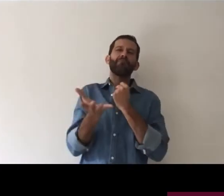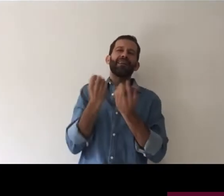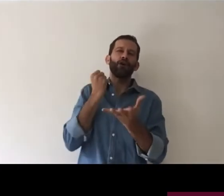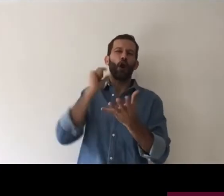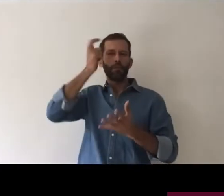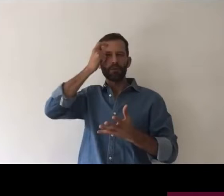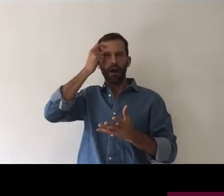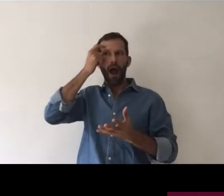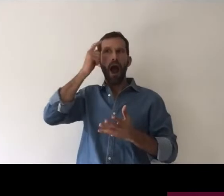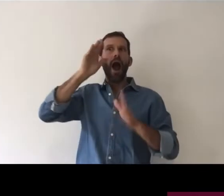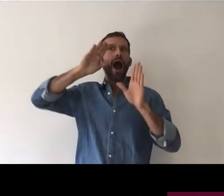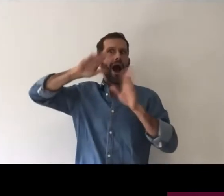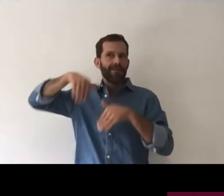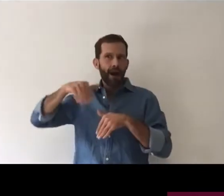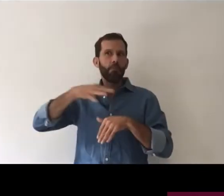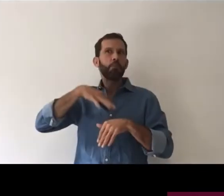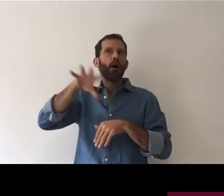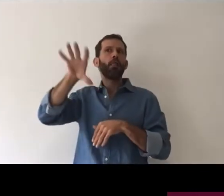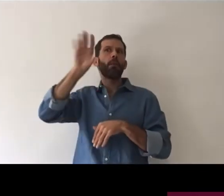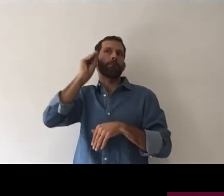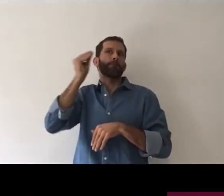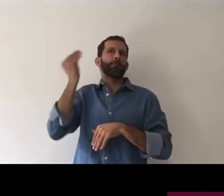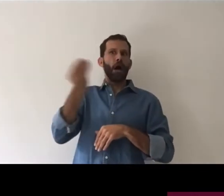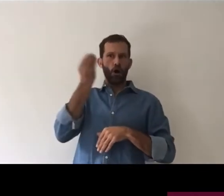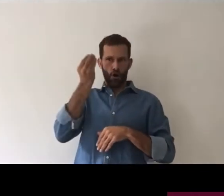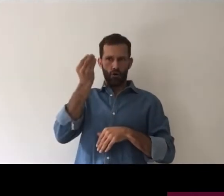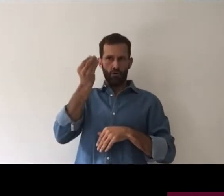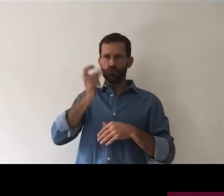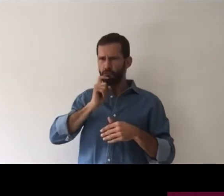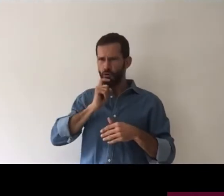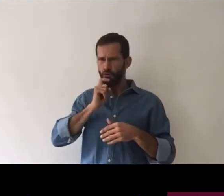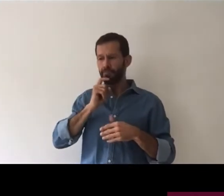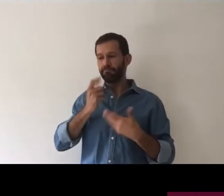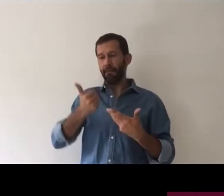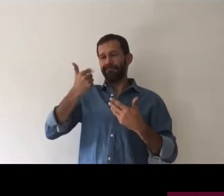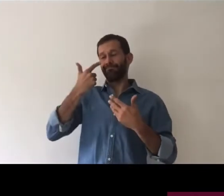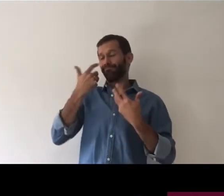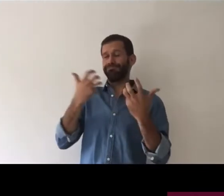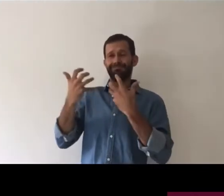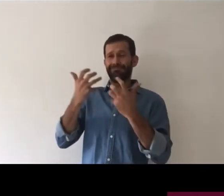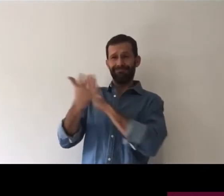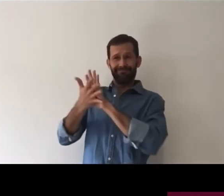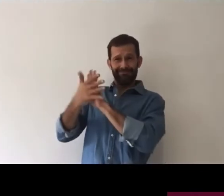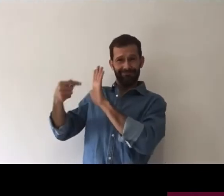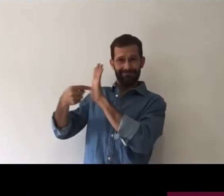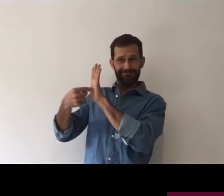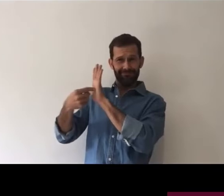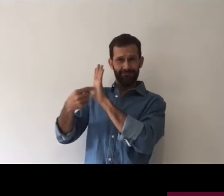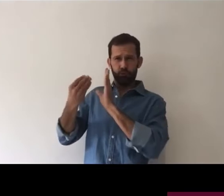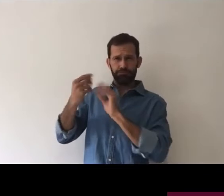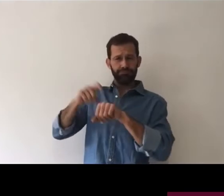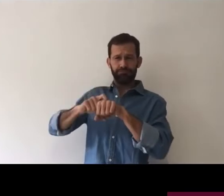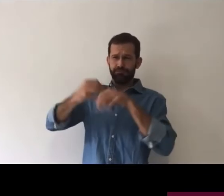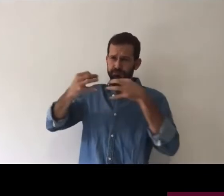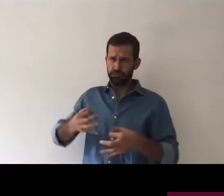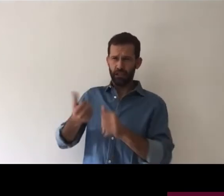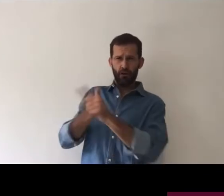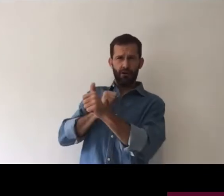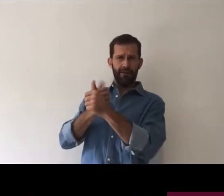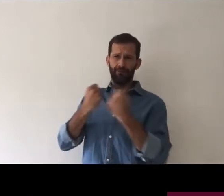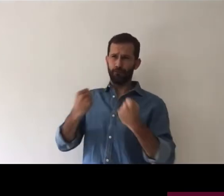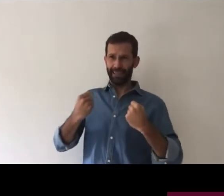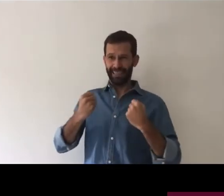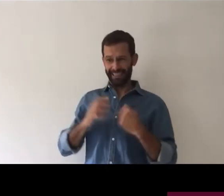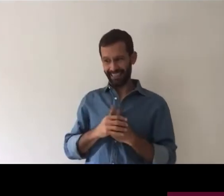imaginativo humano, ya que van a contener metáforas conceptuales que nos permitan un mayor entendimiento de los mismos. Esto